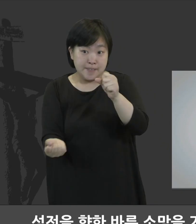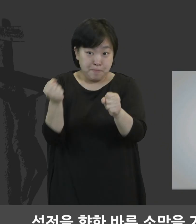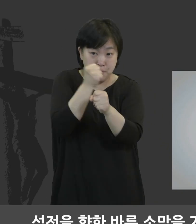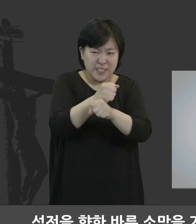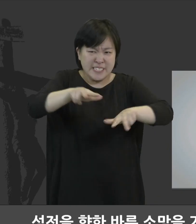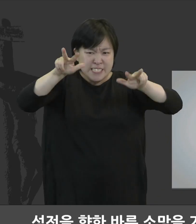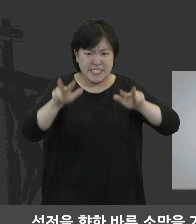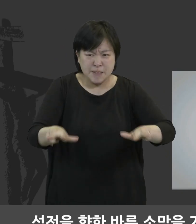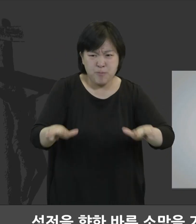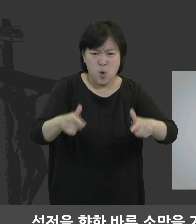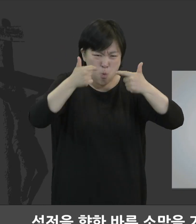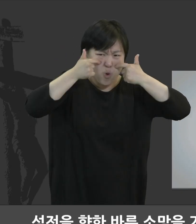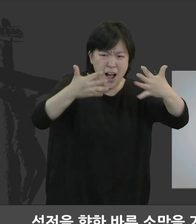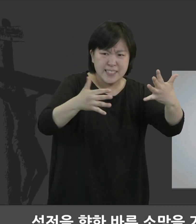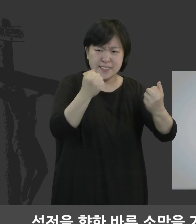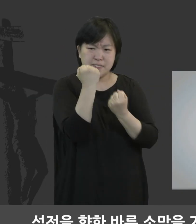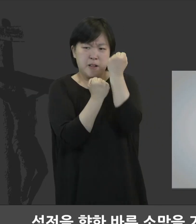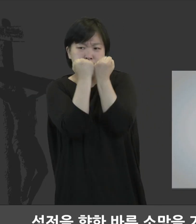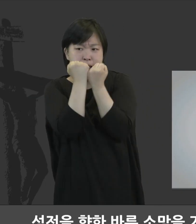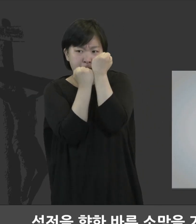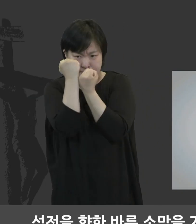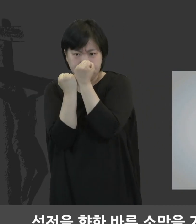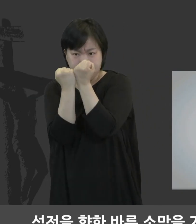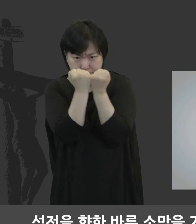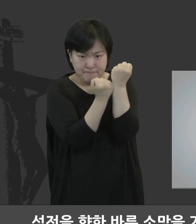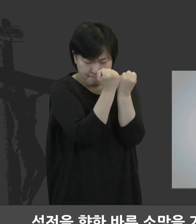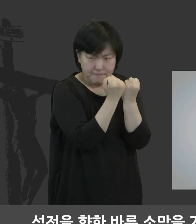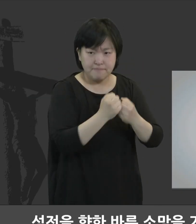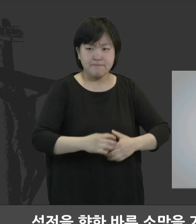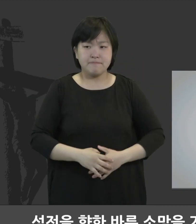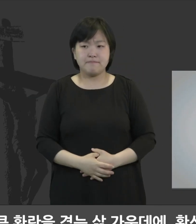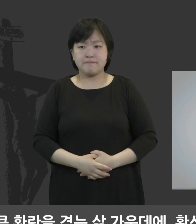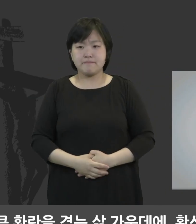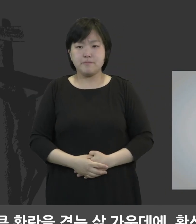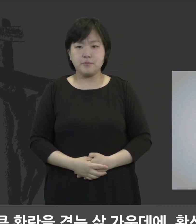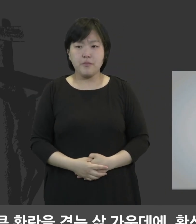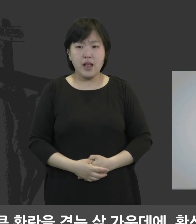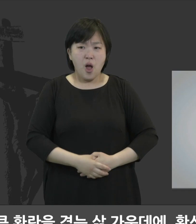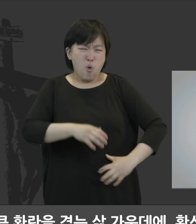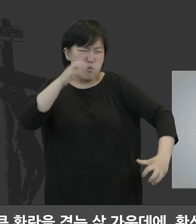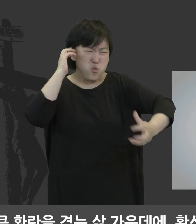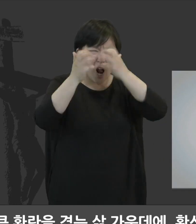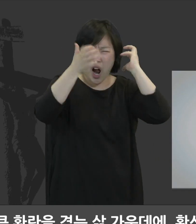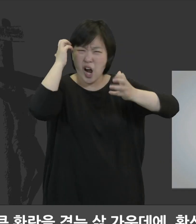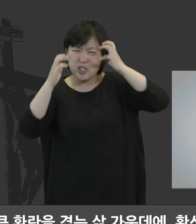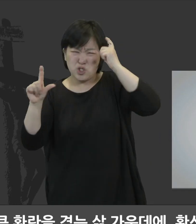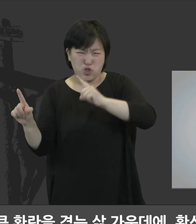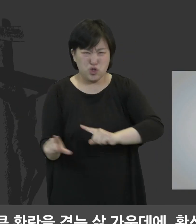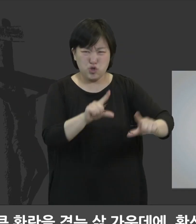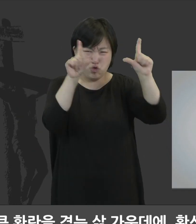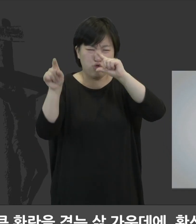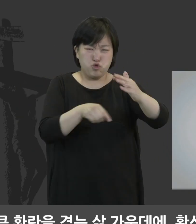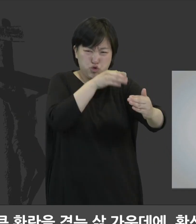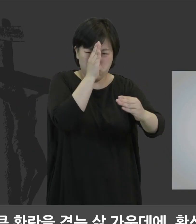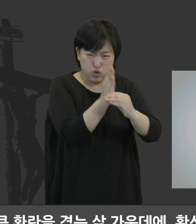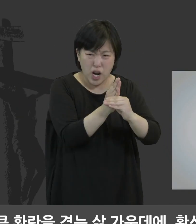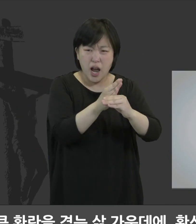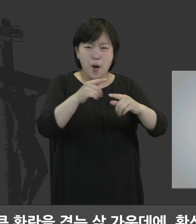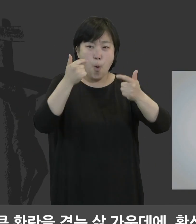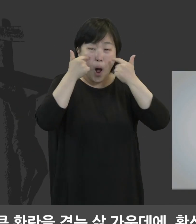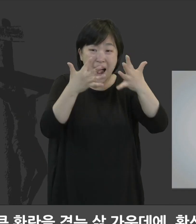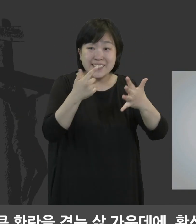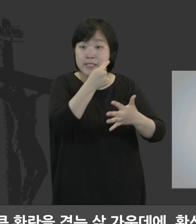지금이 성전을 재건할 때라는 것을 확실히 하였습니다. 큰 환난을 겪는 삶 가운데에 확신할 수